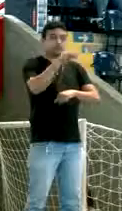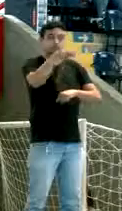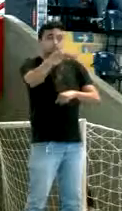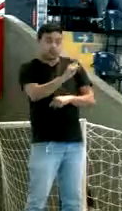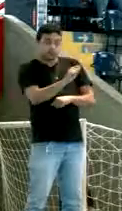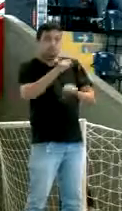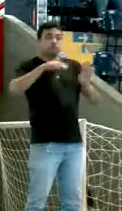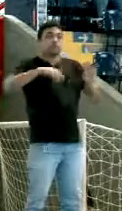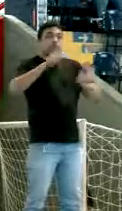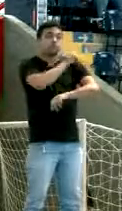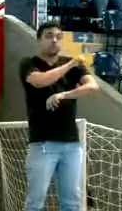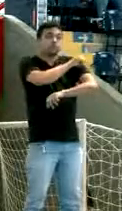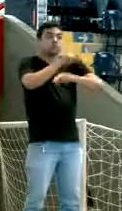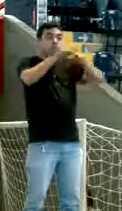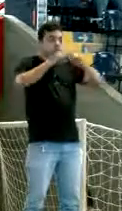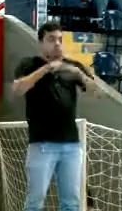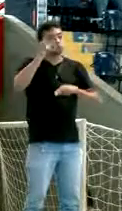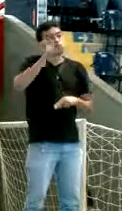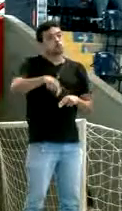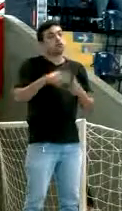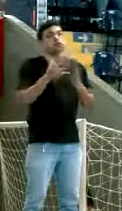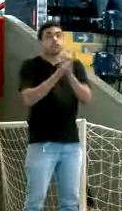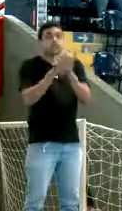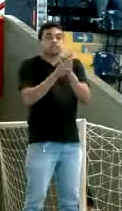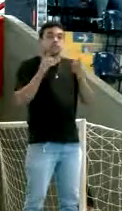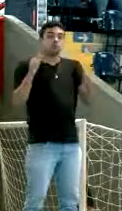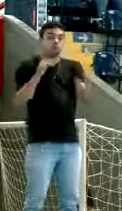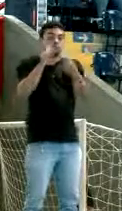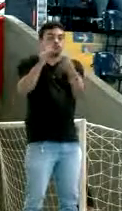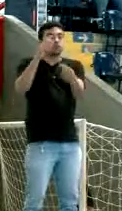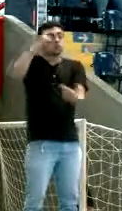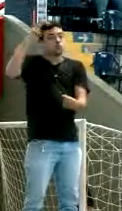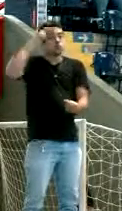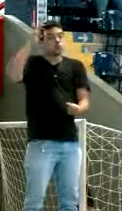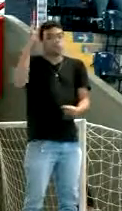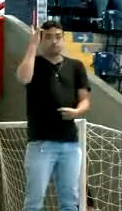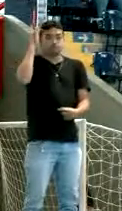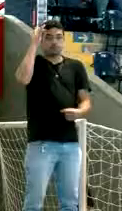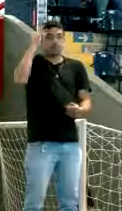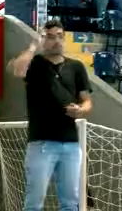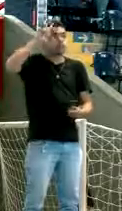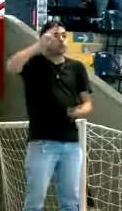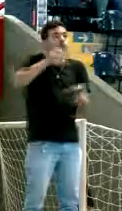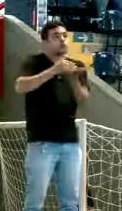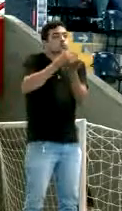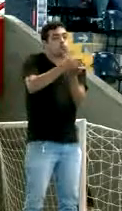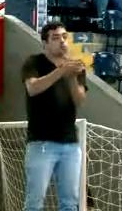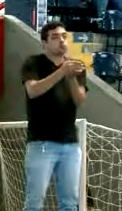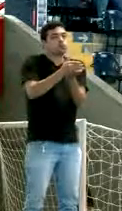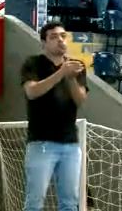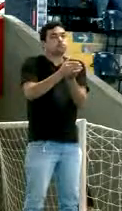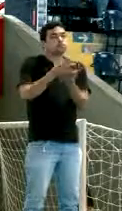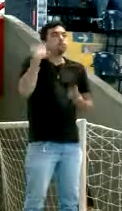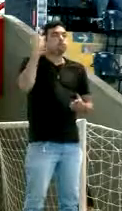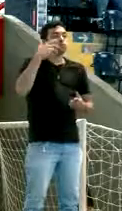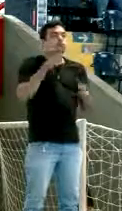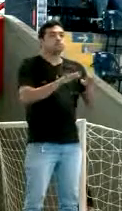Ipanema é o samba para a elite. Você lembra como é que começa Garota de Ipanema? A melodia do